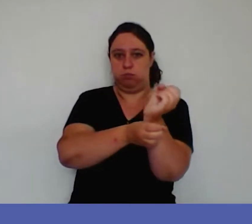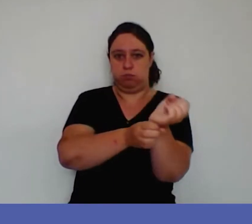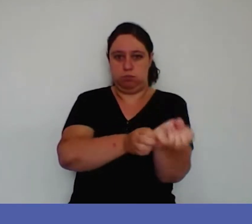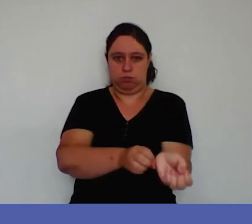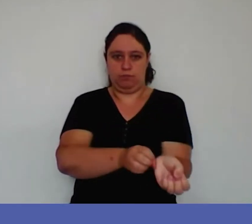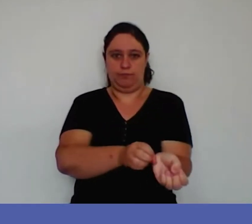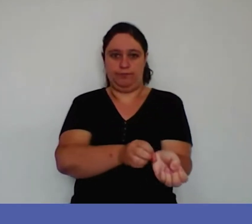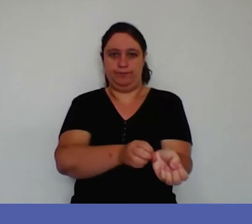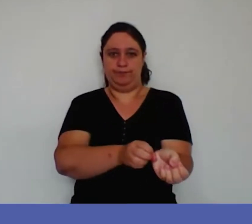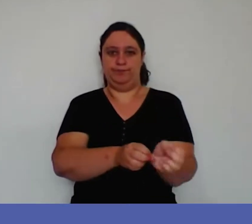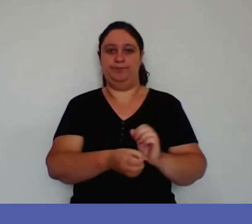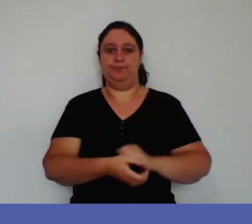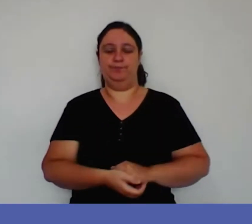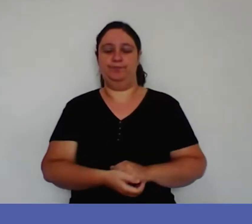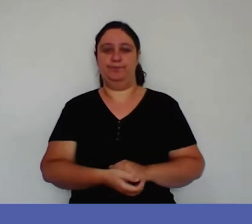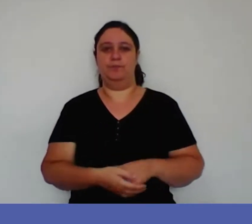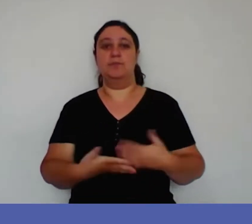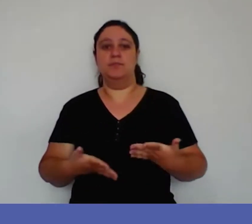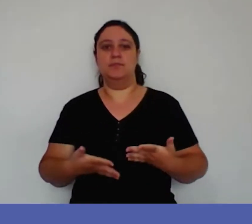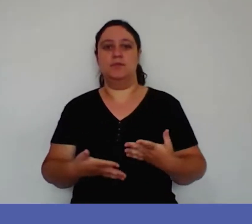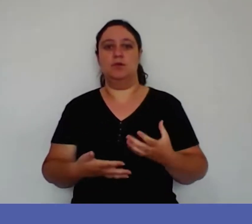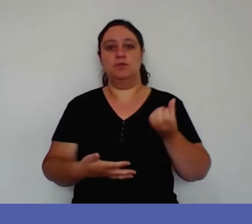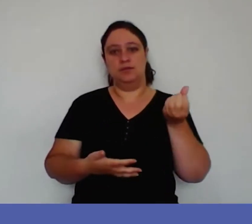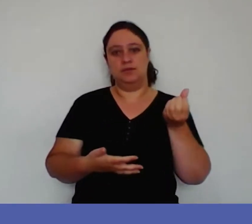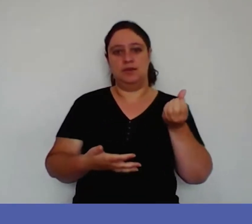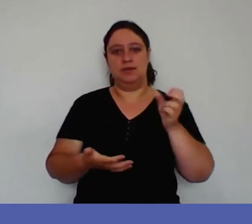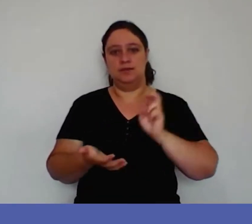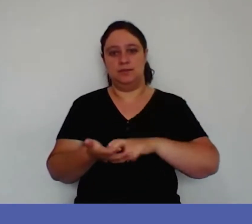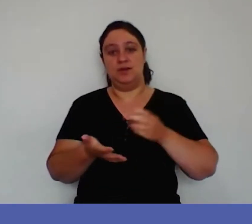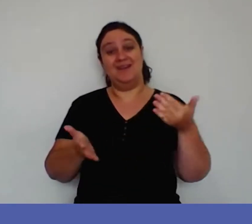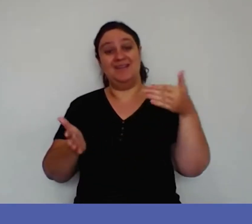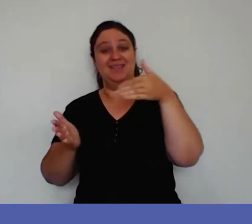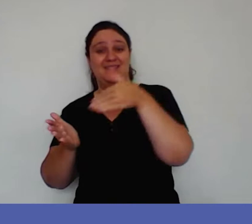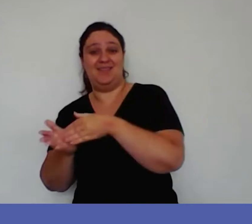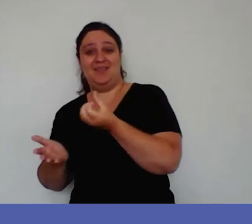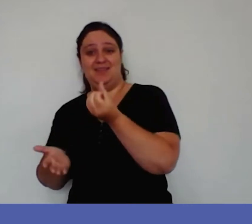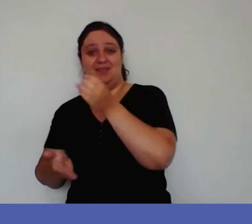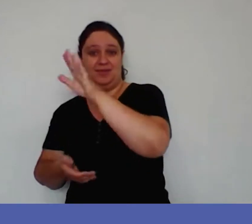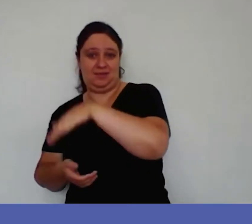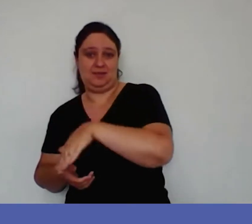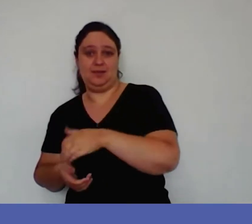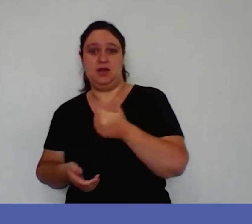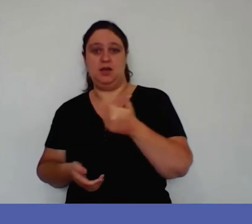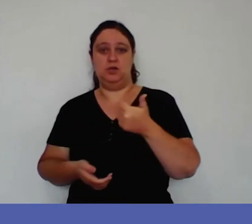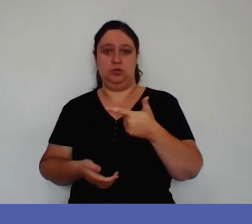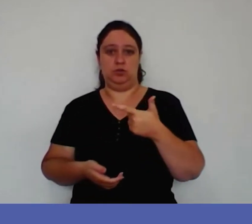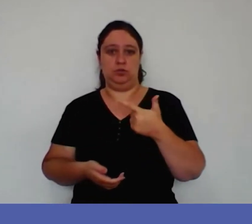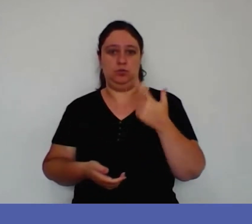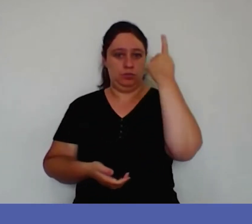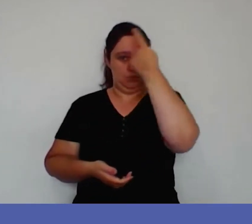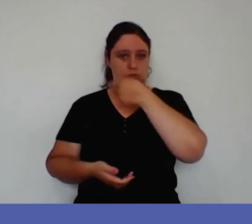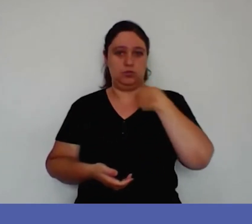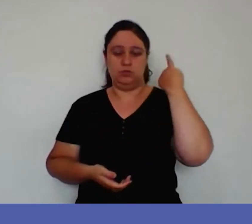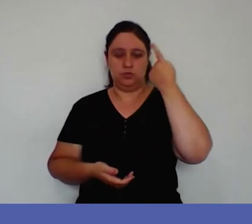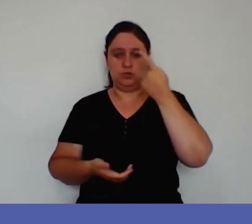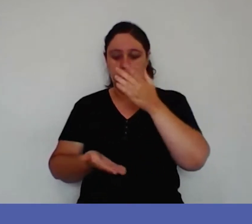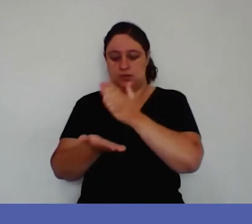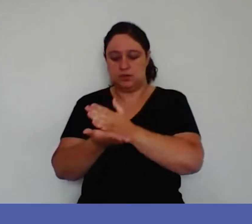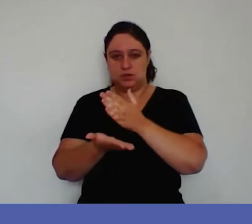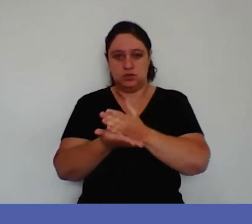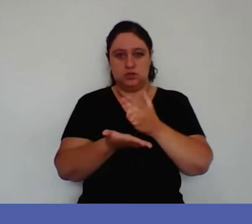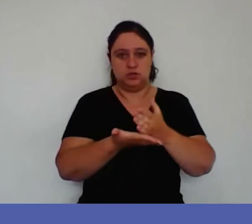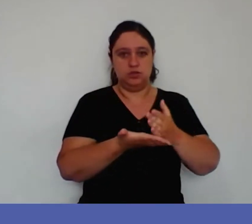Então nós temos das 6 às 6, 12 horas, e essas 12 horas foram divididas nessa parábola